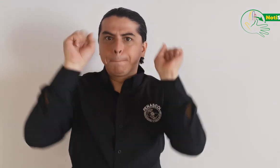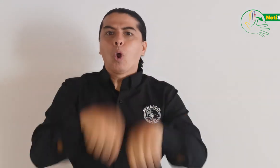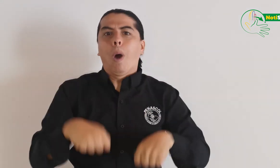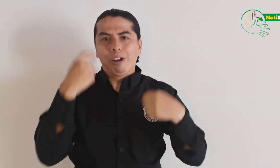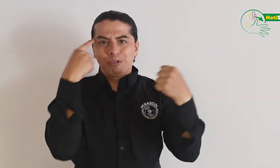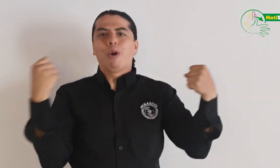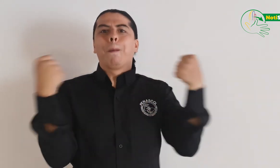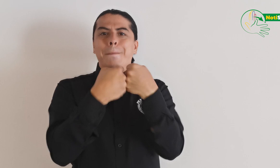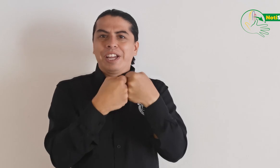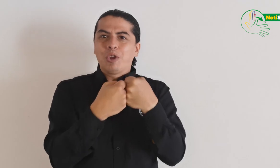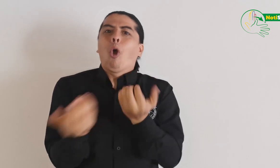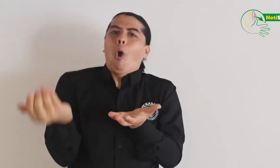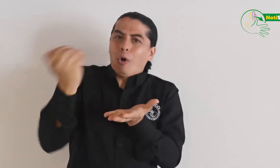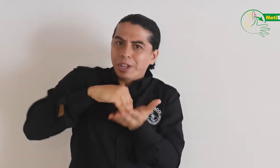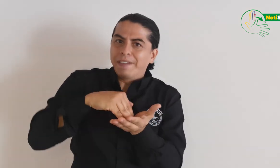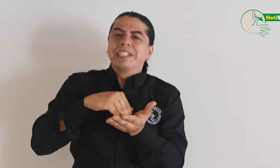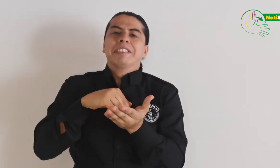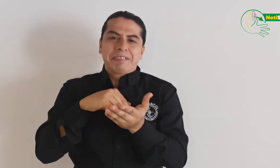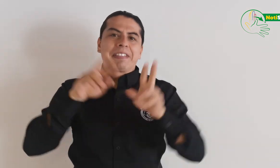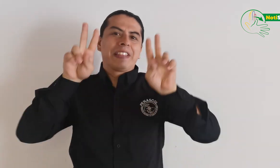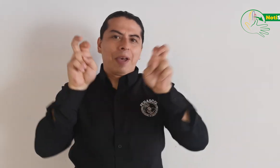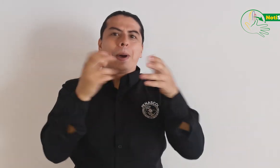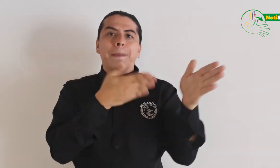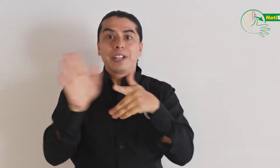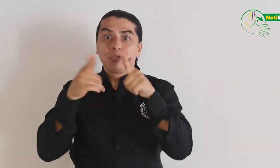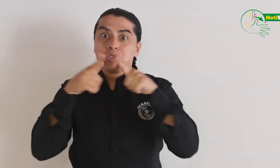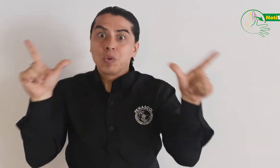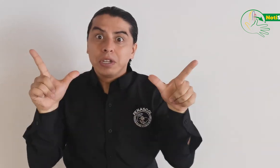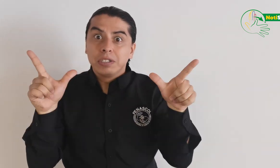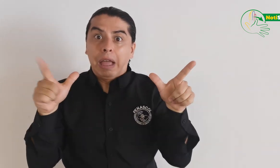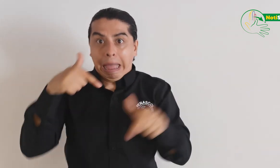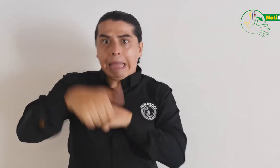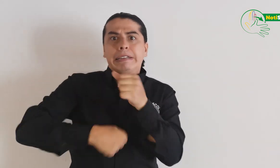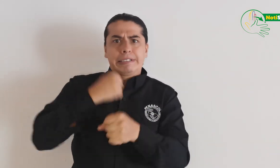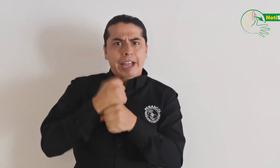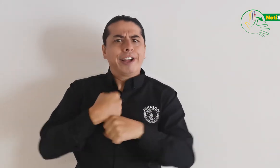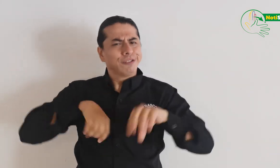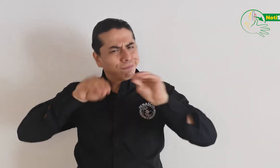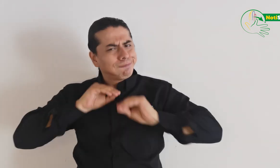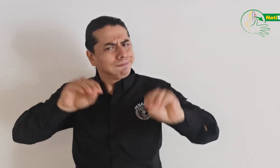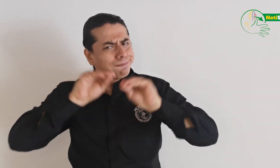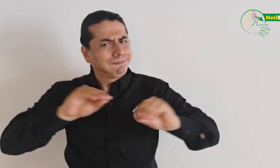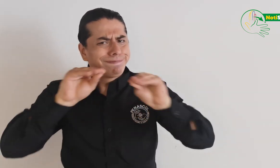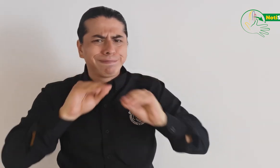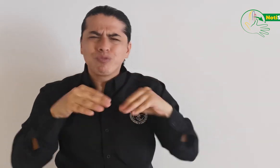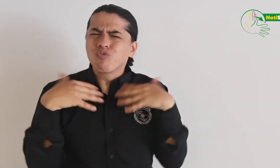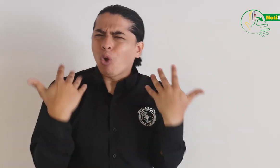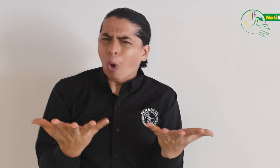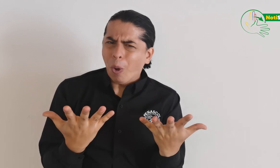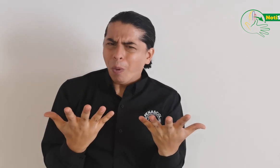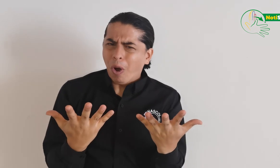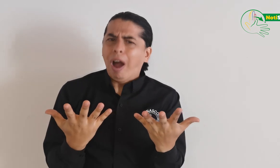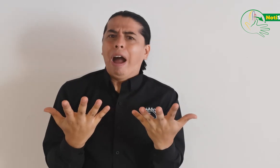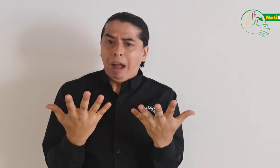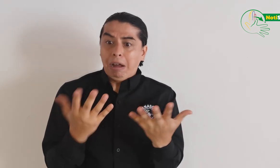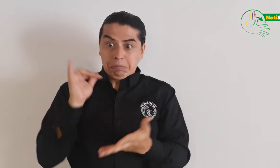el cual nos dieron respuesta asertivamente, afirmativamente, y se va a realizar. Vamos a hacer también el proceso de